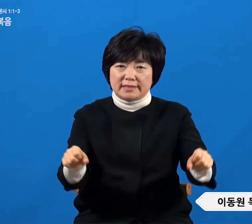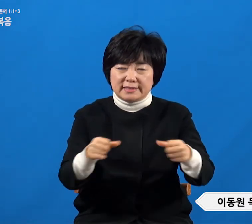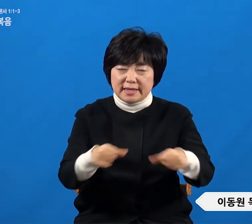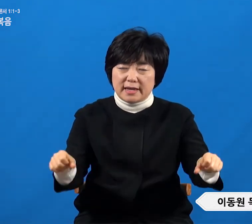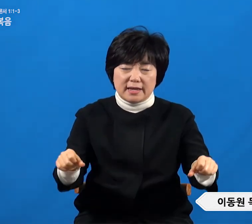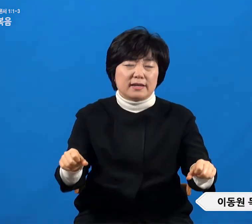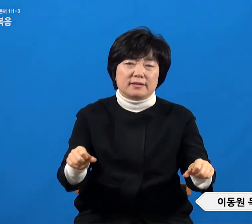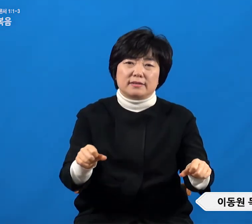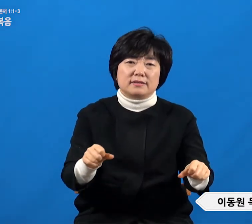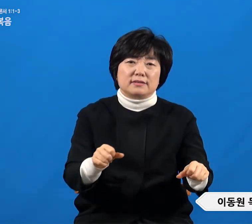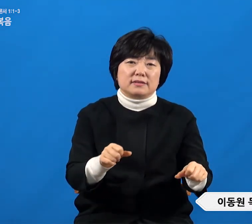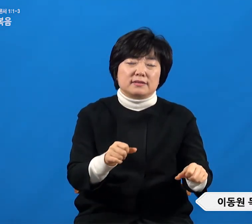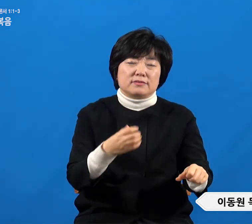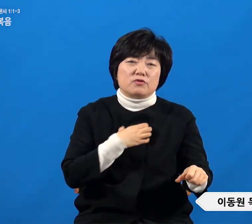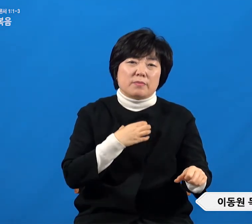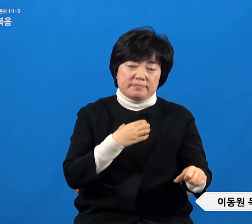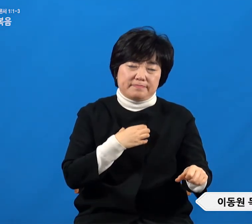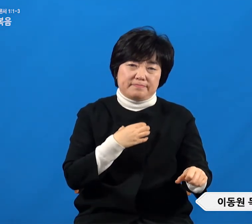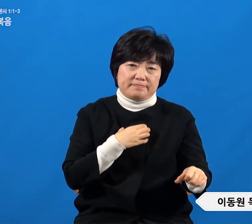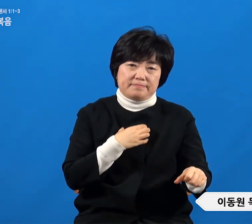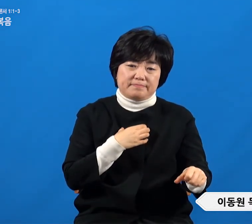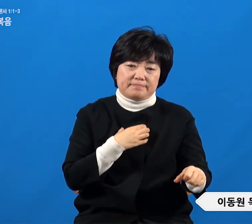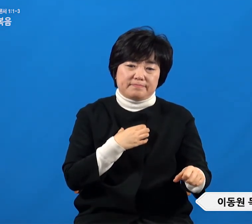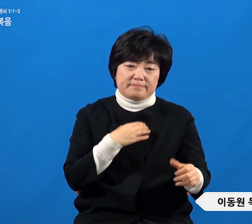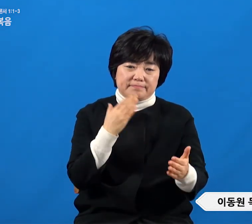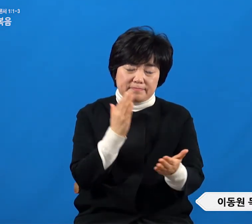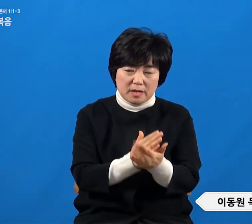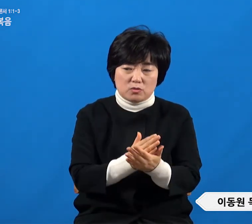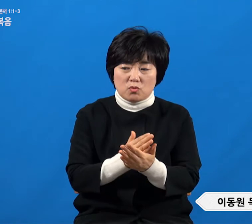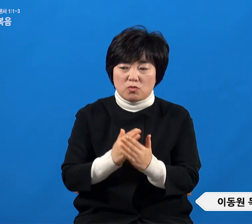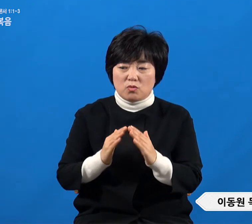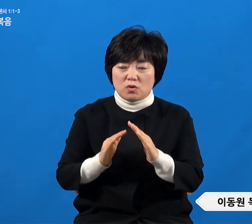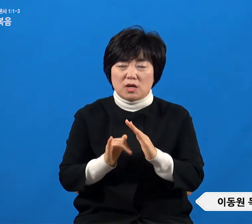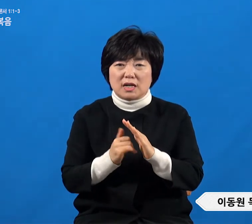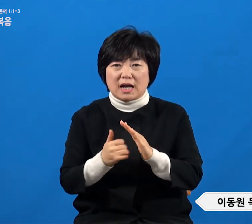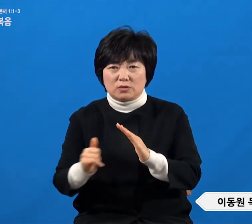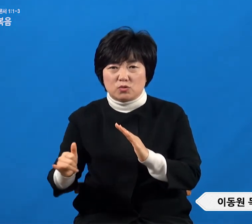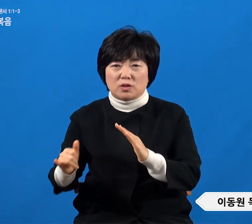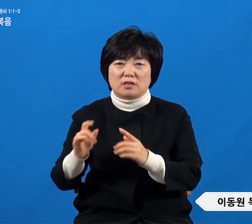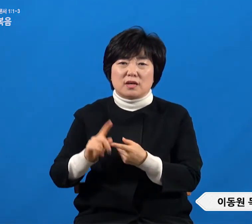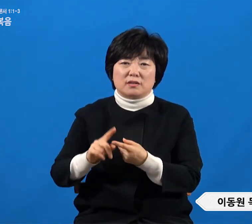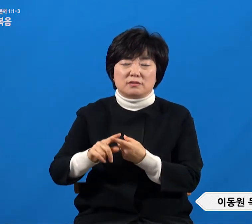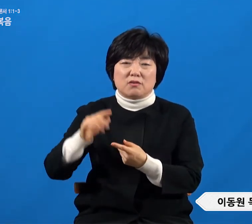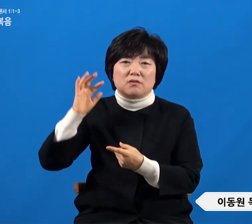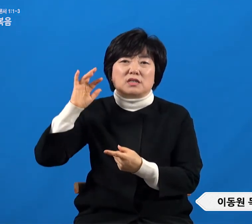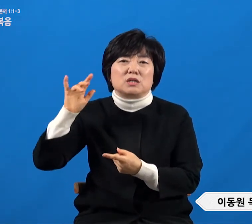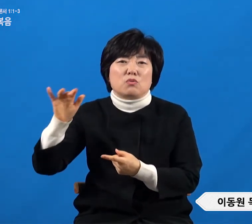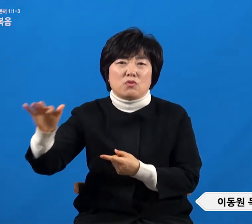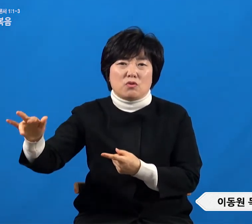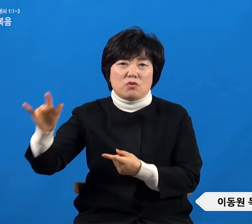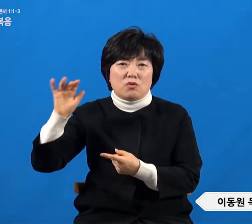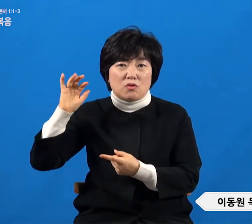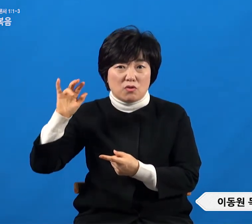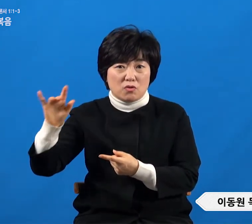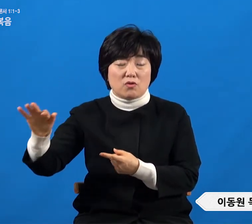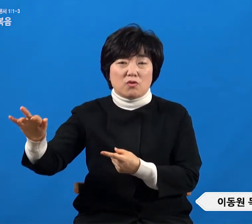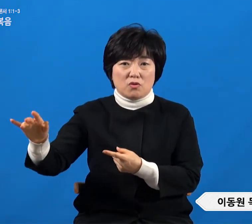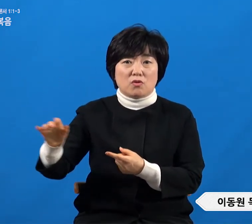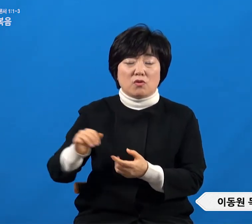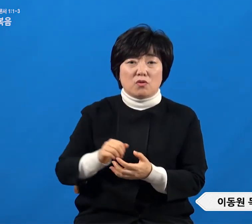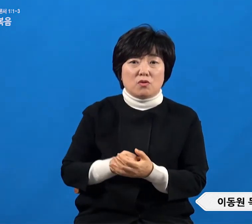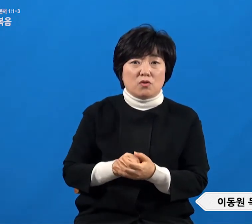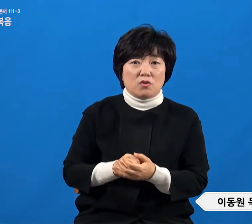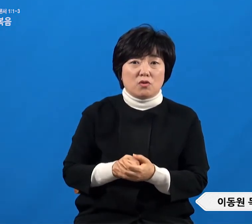것, 가족이 없어진 사람들이 편하게만 생각하는 것이 아니에요. 가족이 그리워져요. 그래서 그들이 찾고 있습니다. 뭘